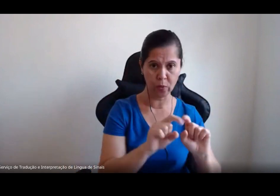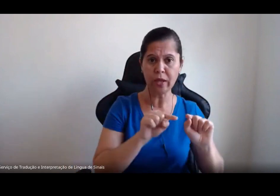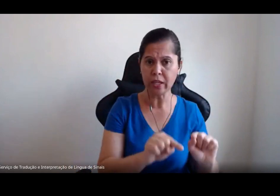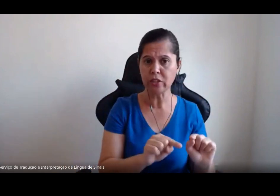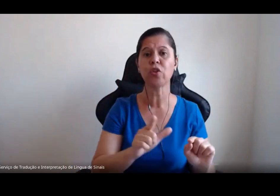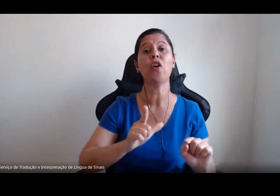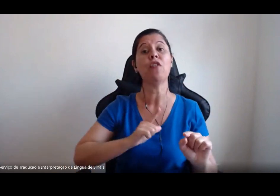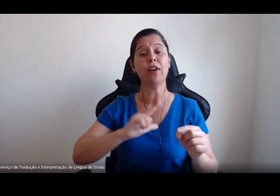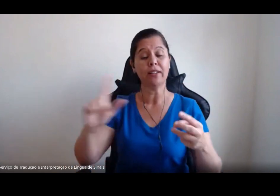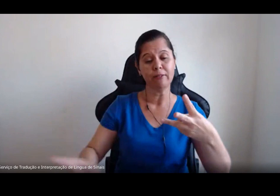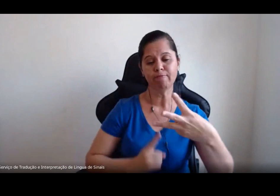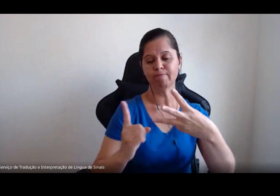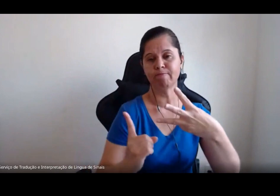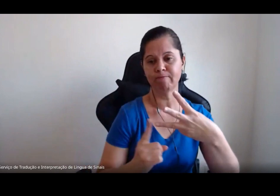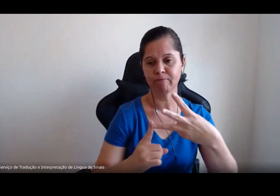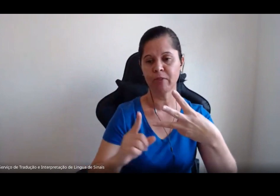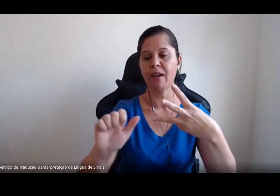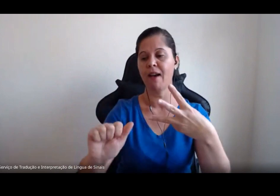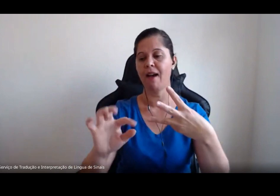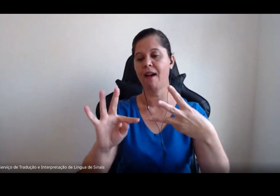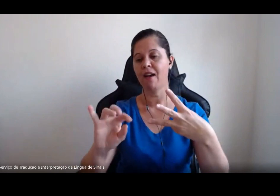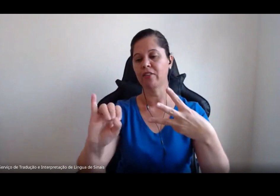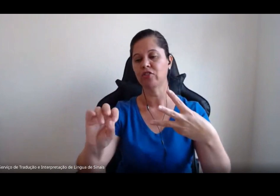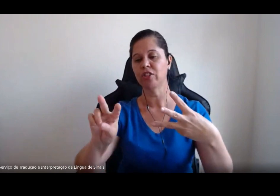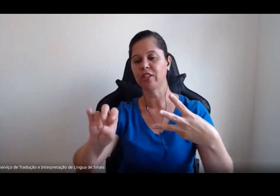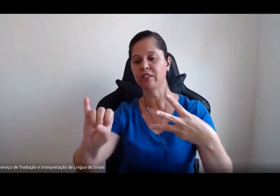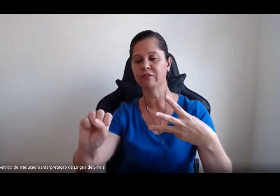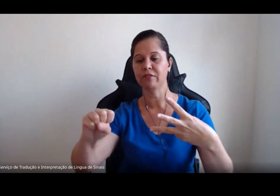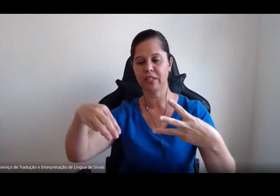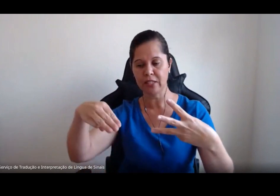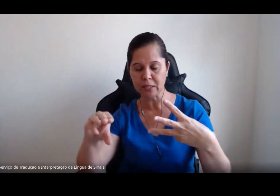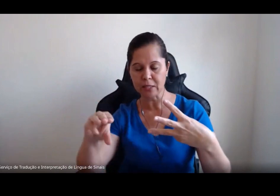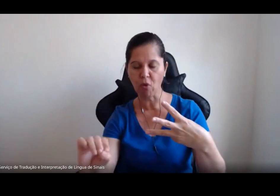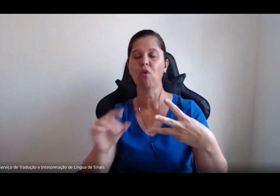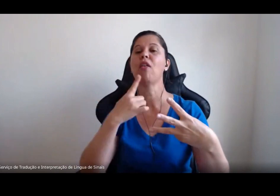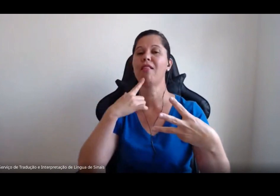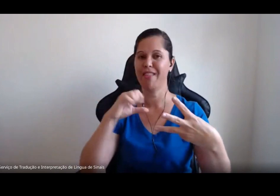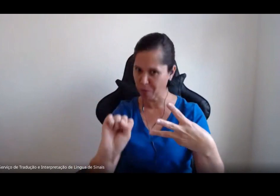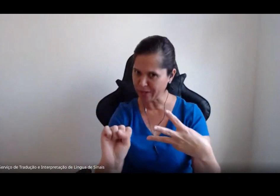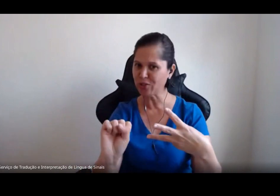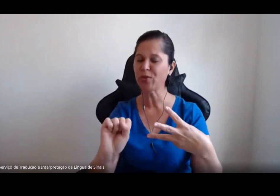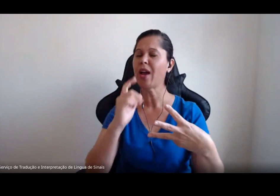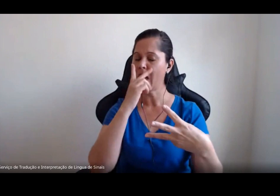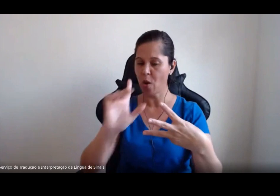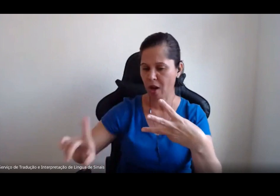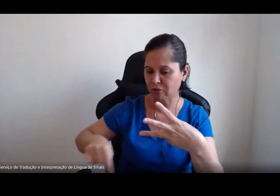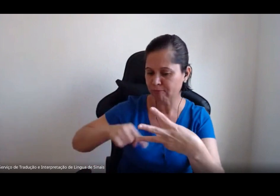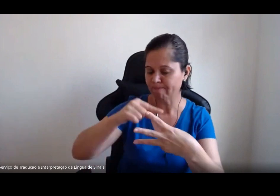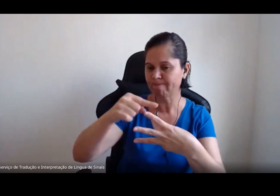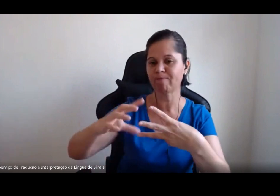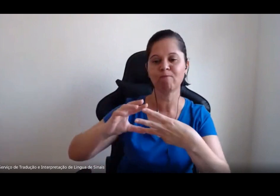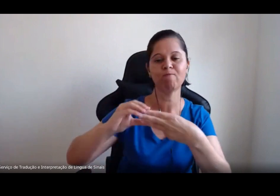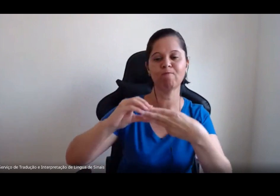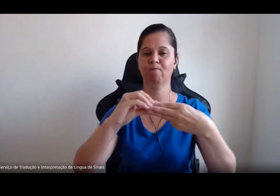vou acrescentar no final um terceiro, que é o ativismo político-linguístico, que eu acredito que condensa